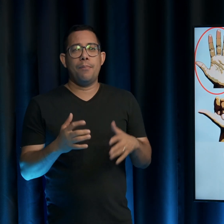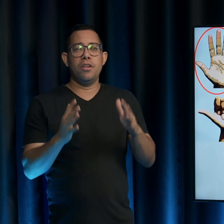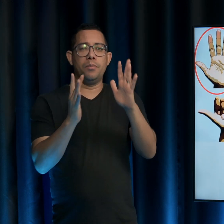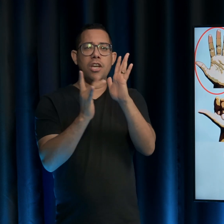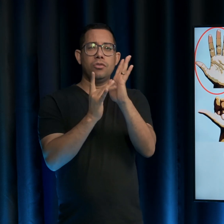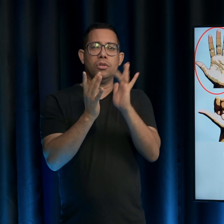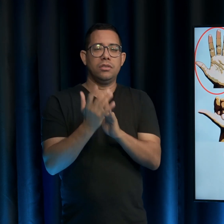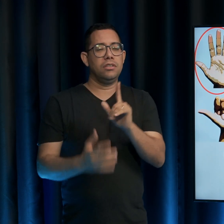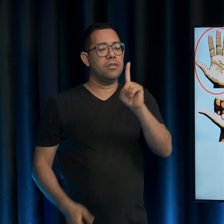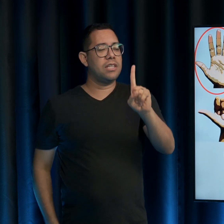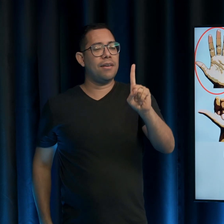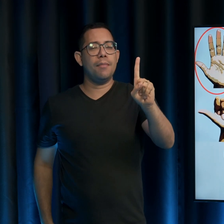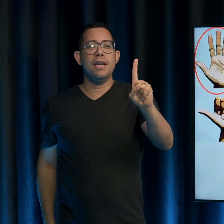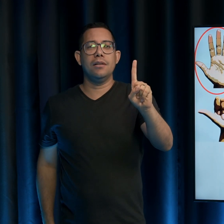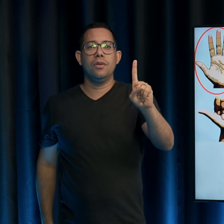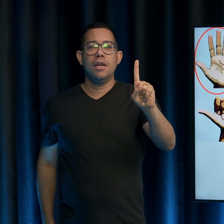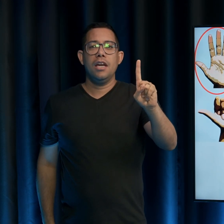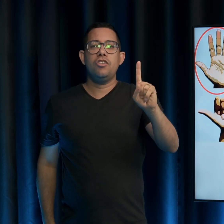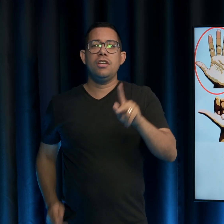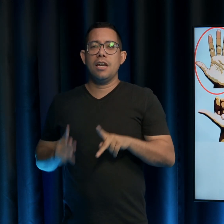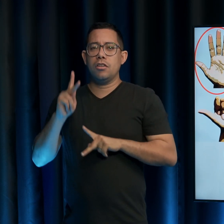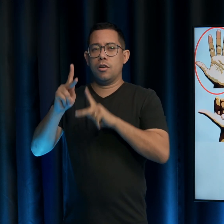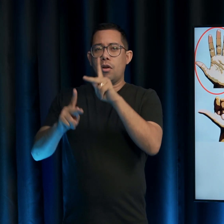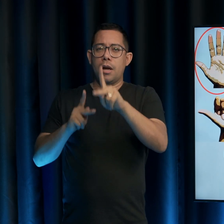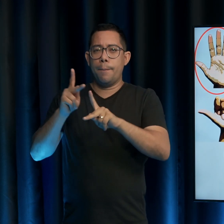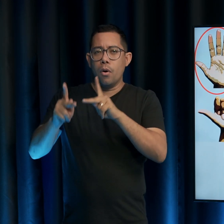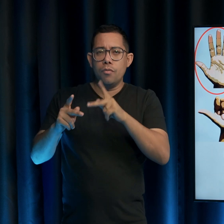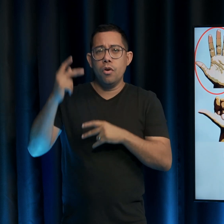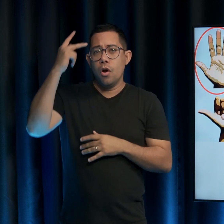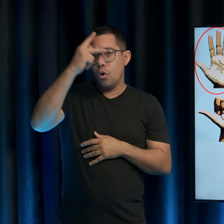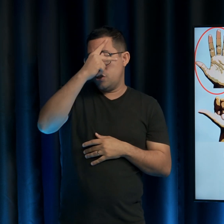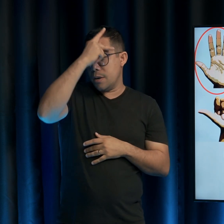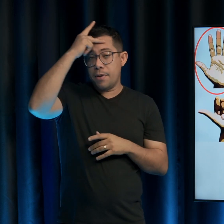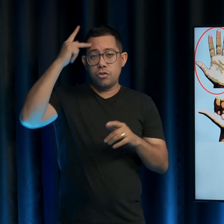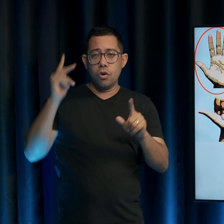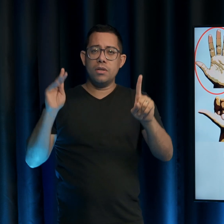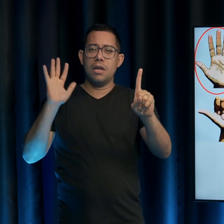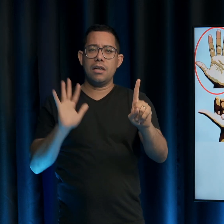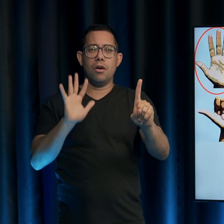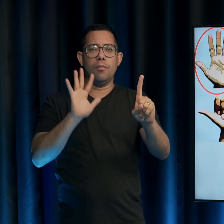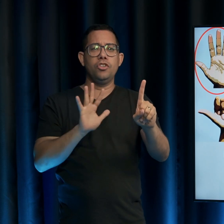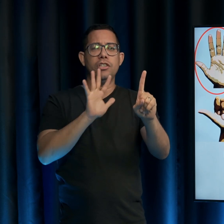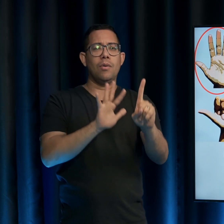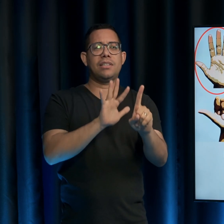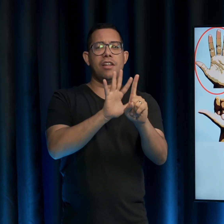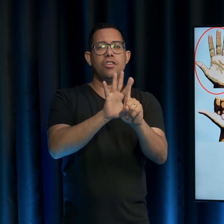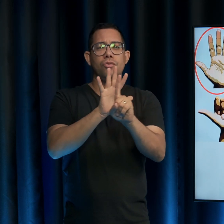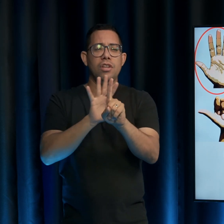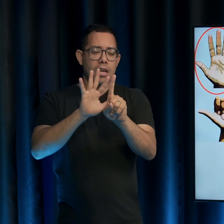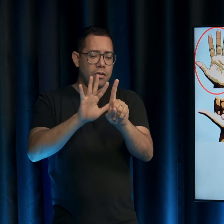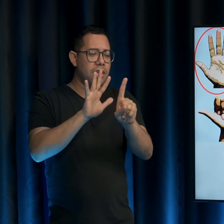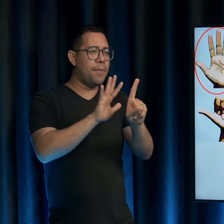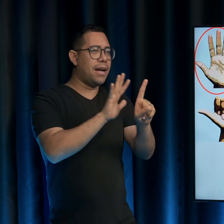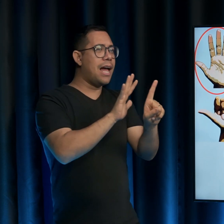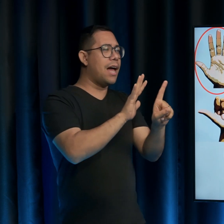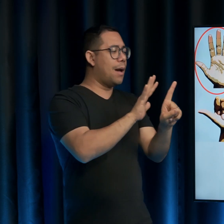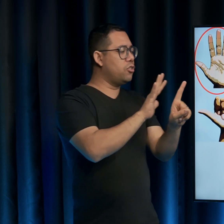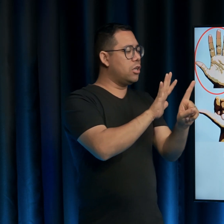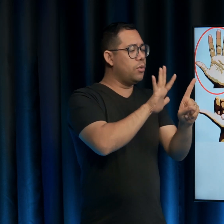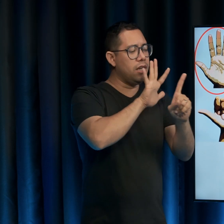exemplo, Jesus estava caminhando. E tinha aí, ó, você coloca povo ou tinha pessoas. Aqui, ó, multidão atrás de Jesus. Jesus ia para cá, a multidão ia.